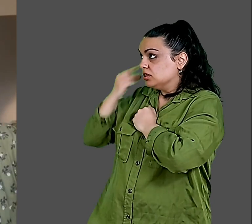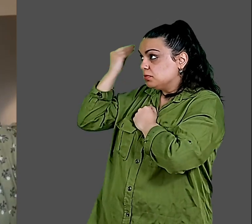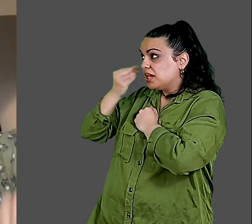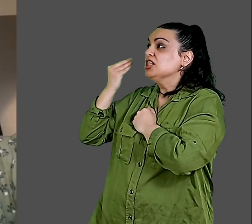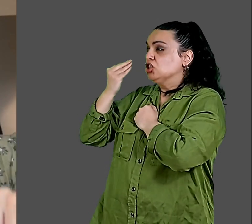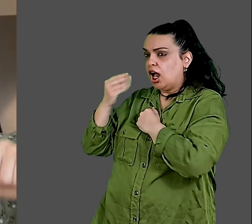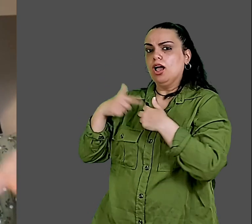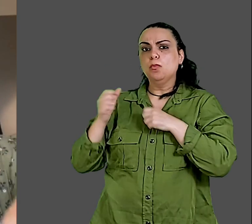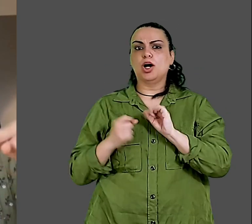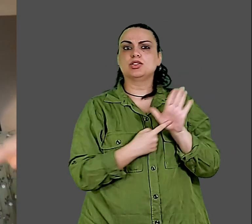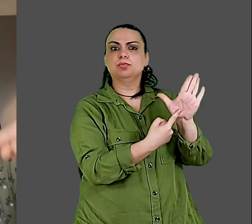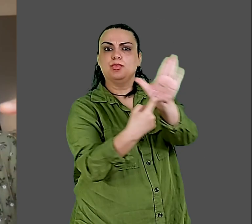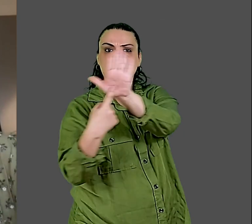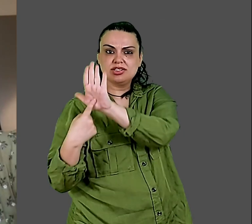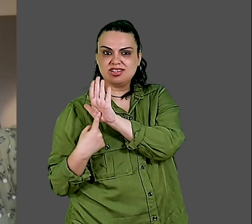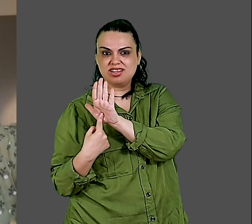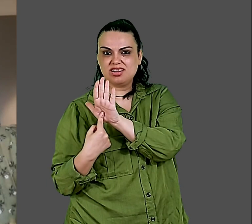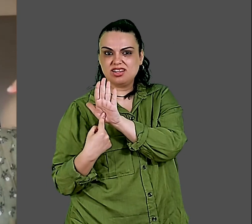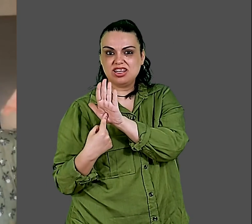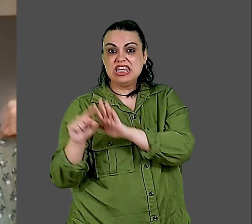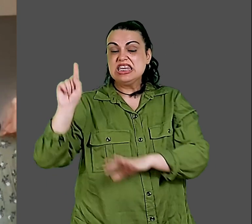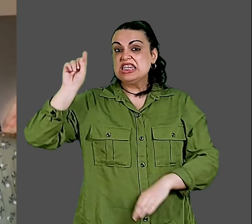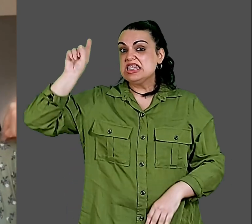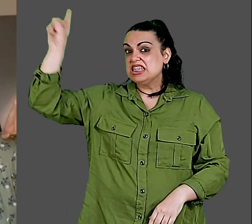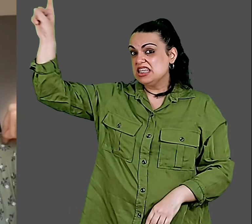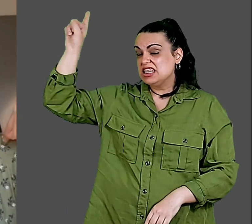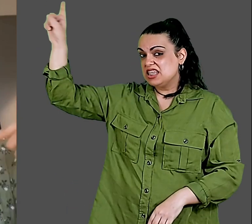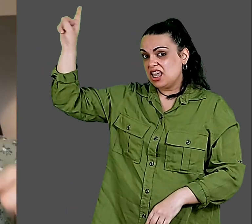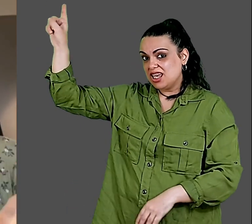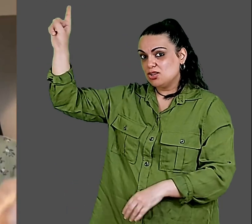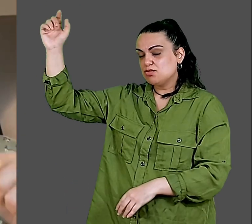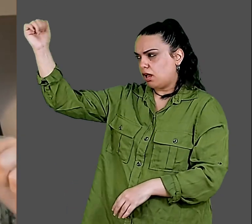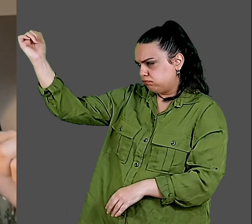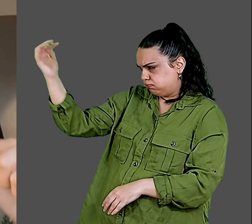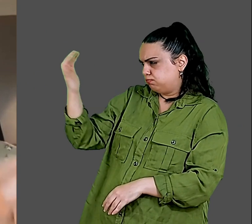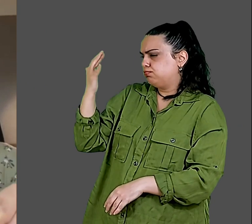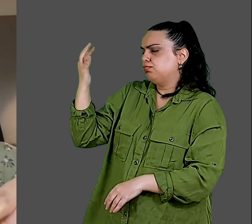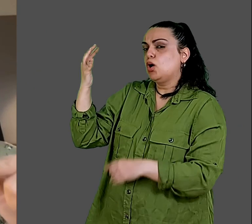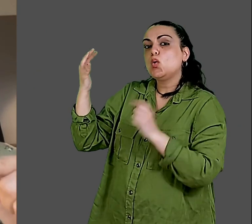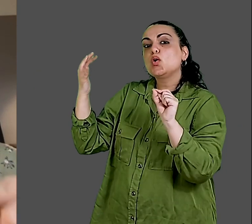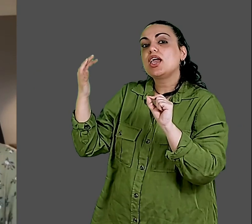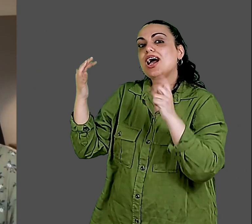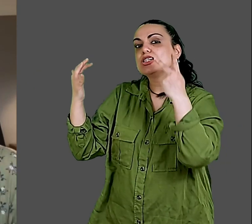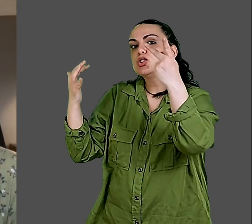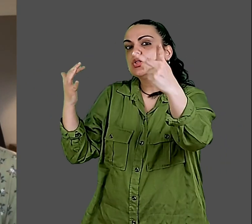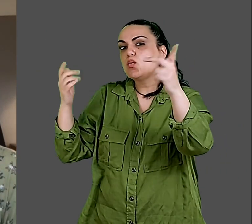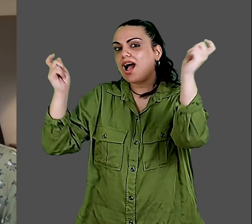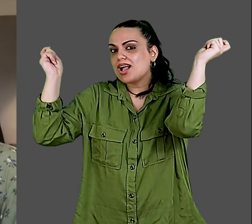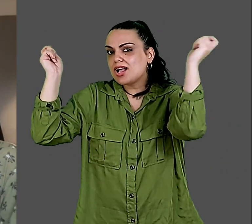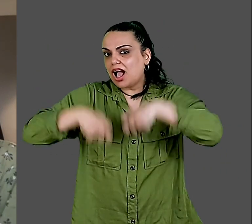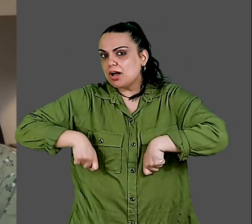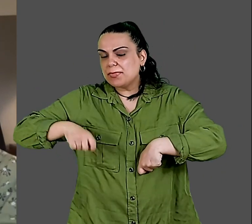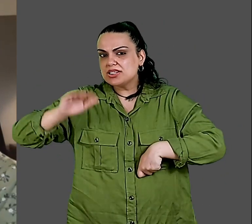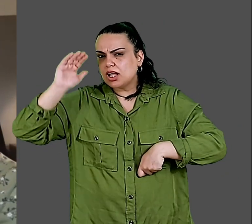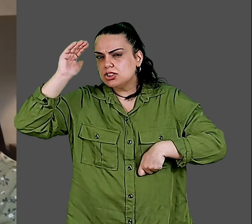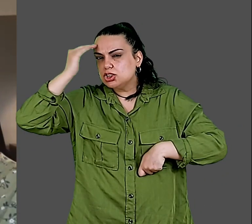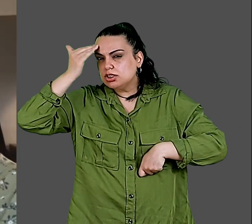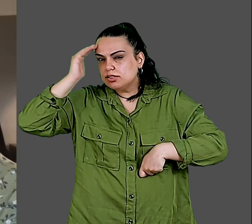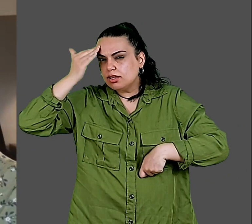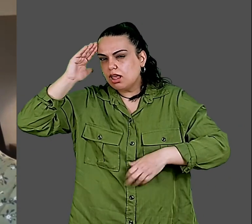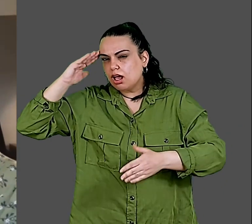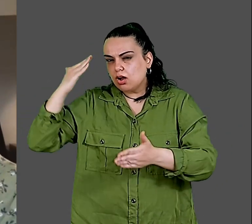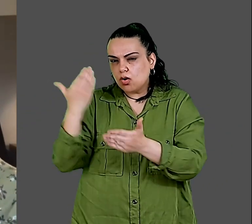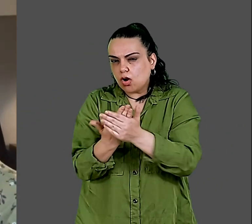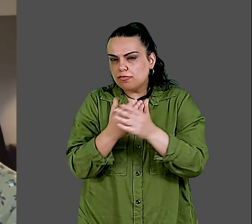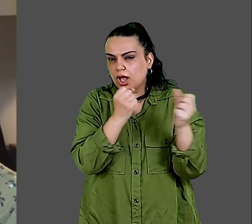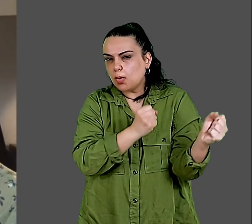E Deus vai manifestar sobre você o que a sua capacidade de reconhecimento